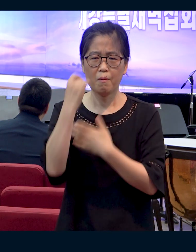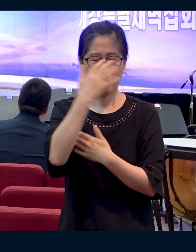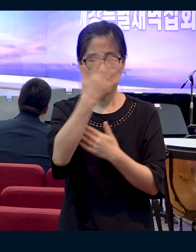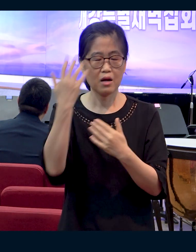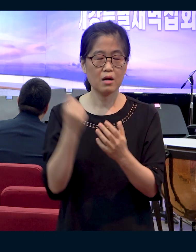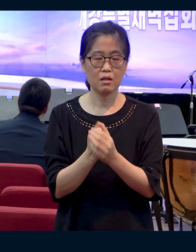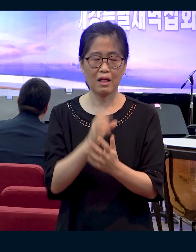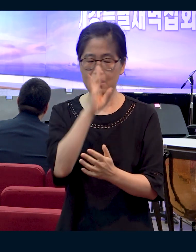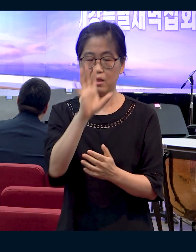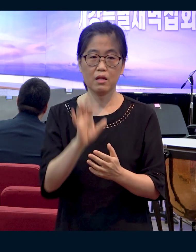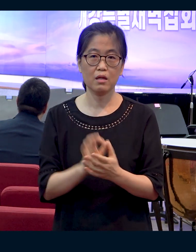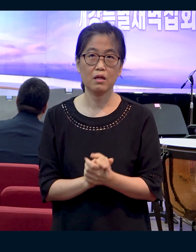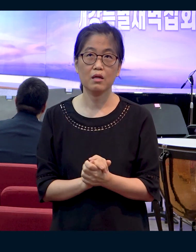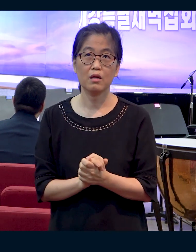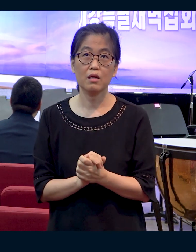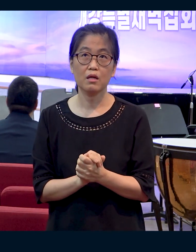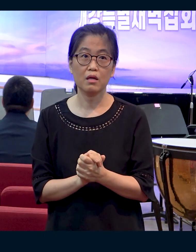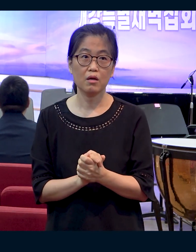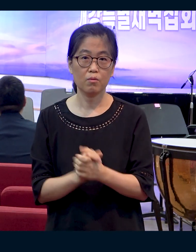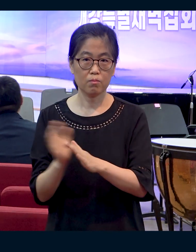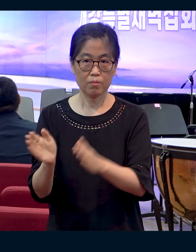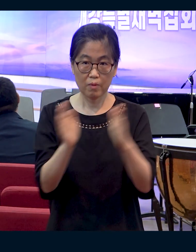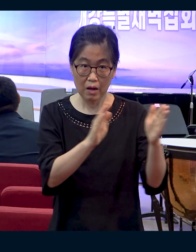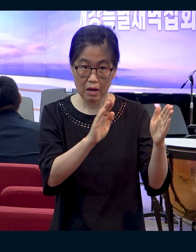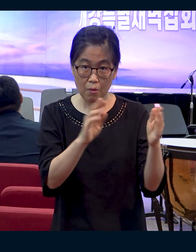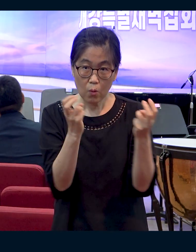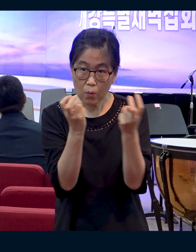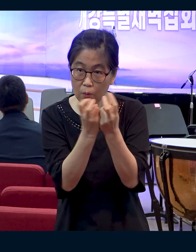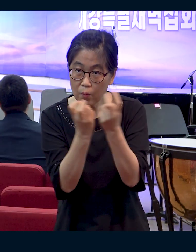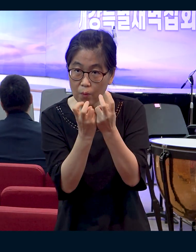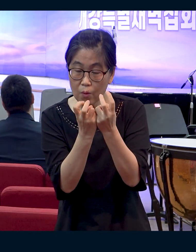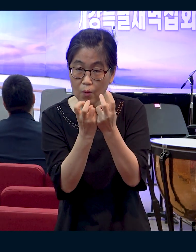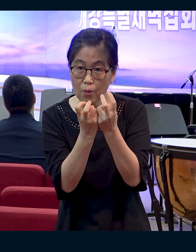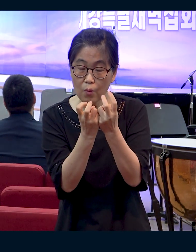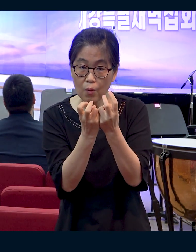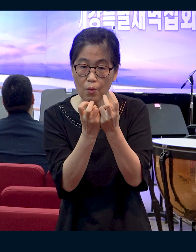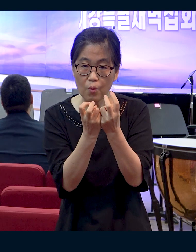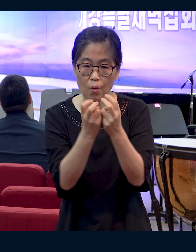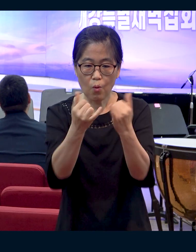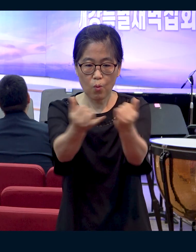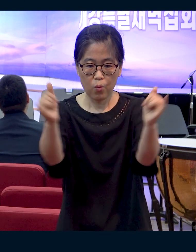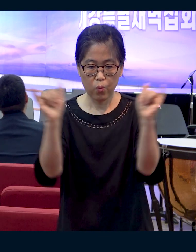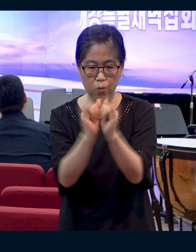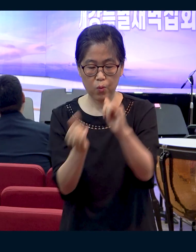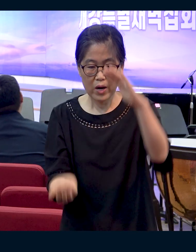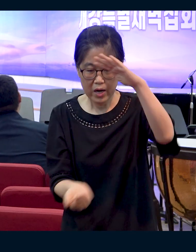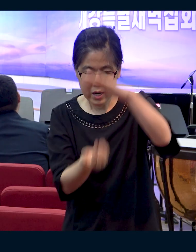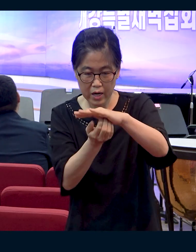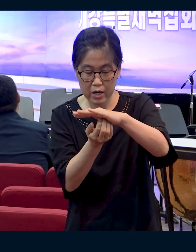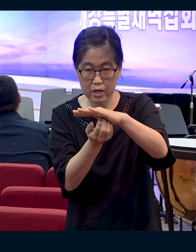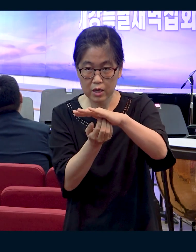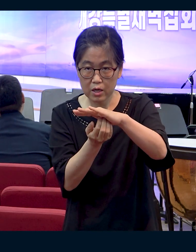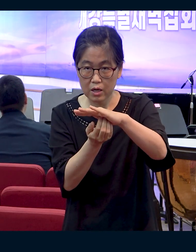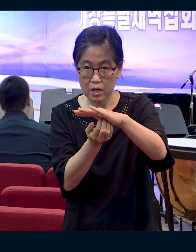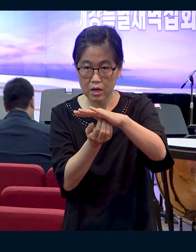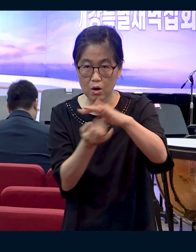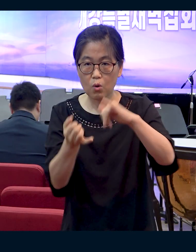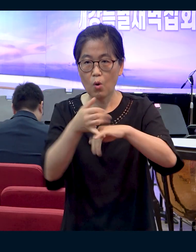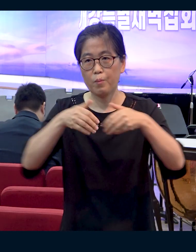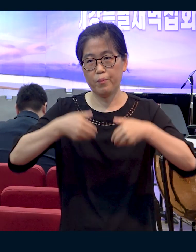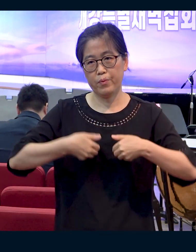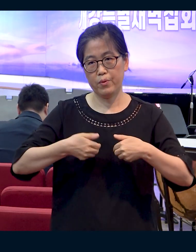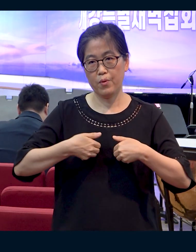자, 어떻게 그러면 공동체를 이룰 수 있는가? 공동체를 이루기 위해서 꼭 필요한 세 가지